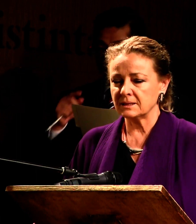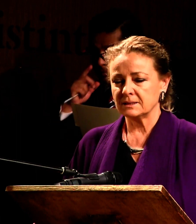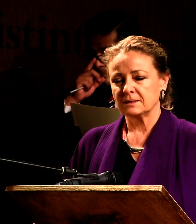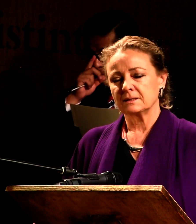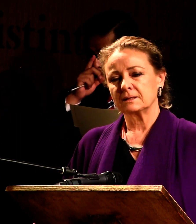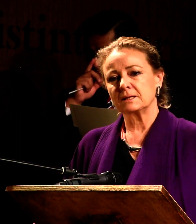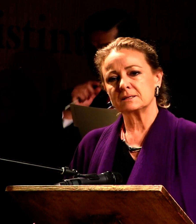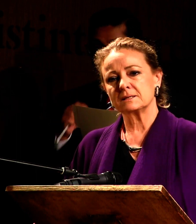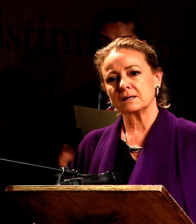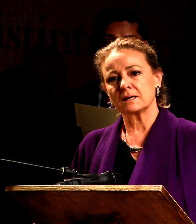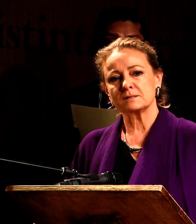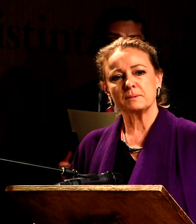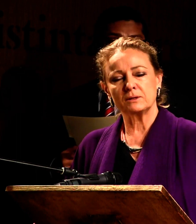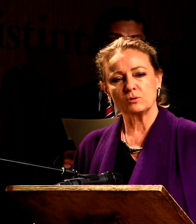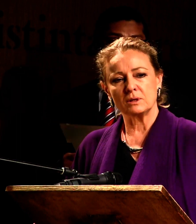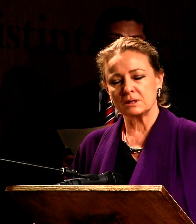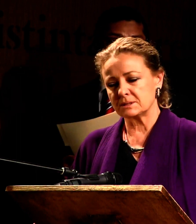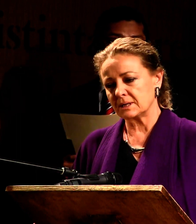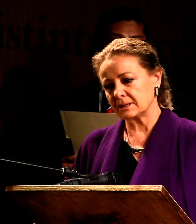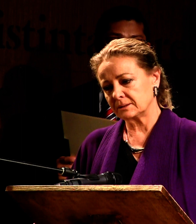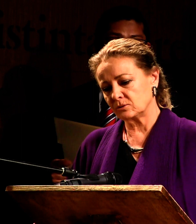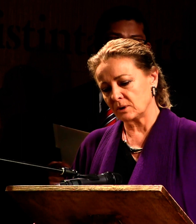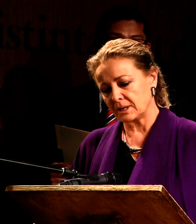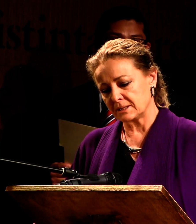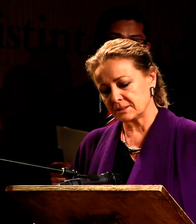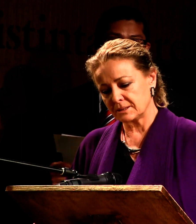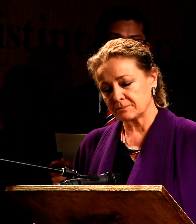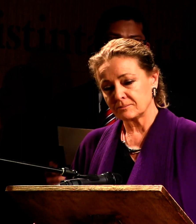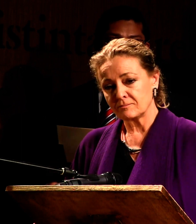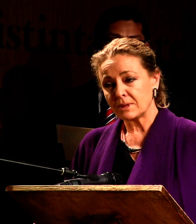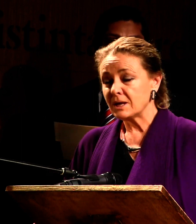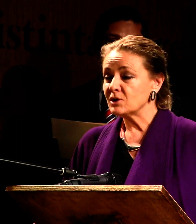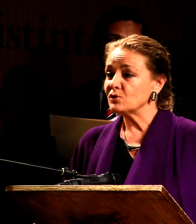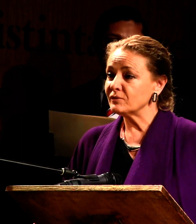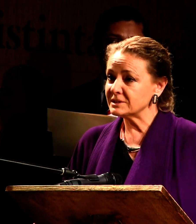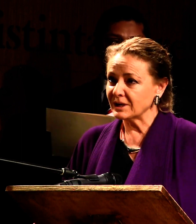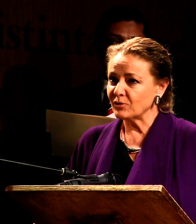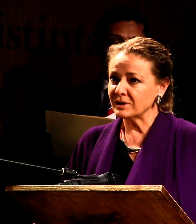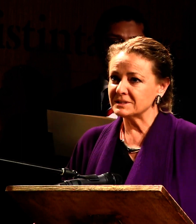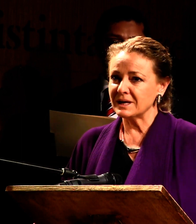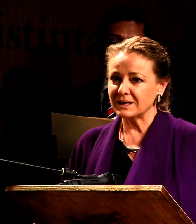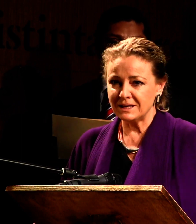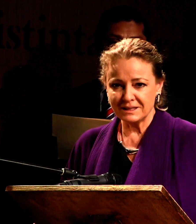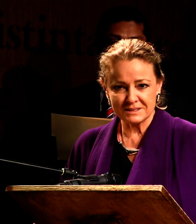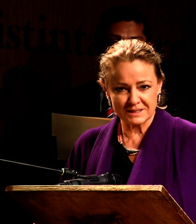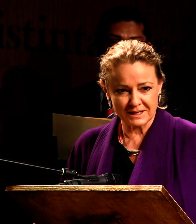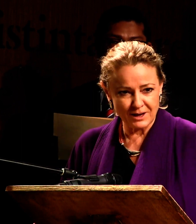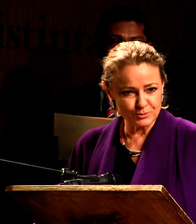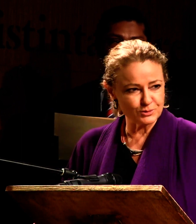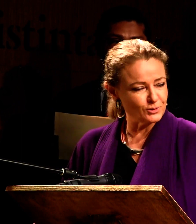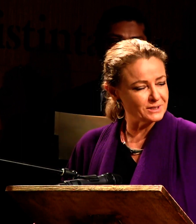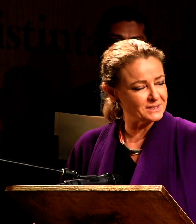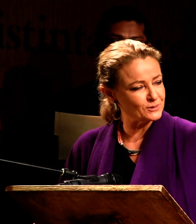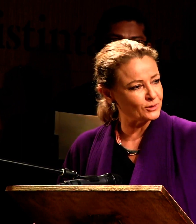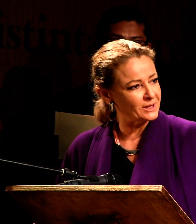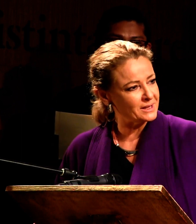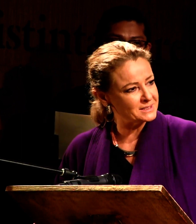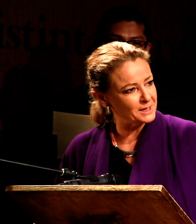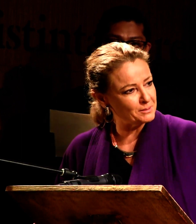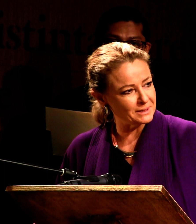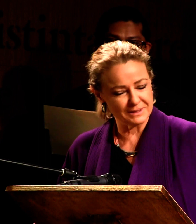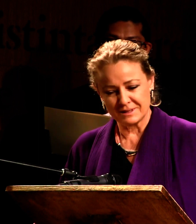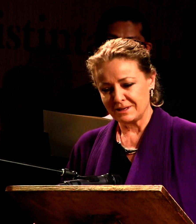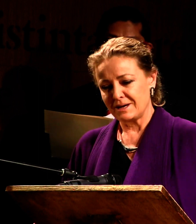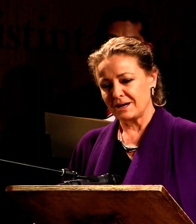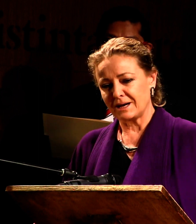dignidad, desde el respeto y desde la tolerancia. Yo festejo que sea aquí en este claustro, que estas jornadas